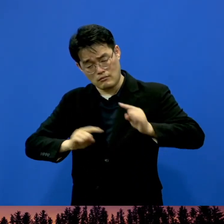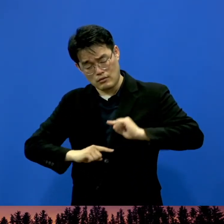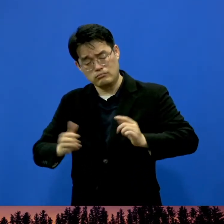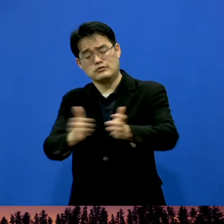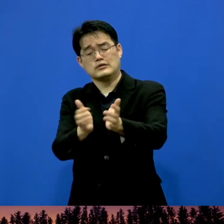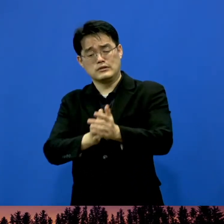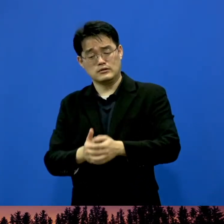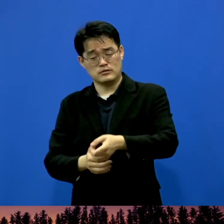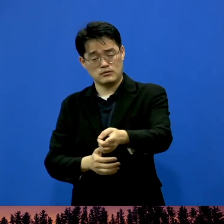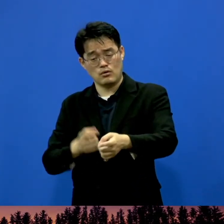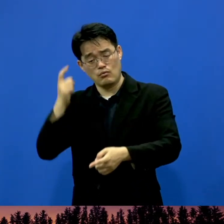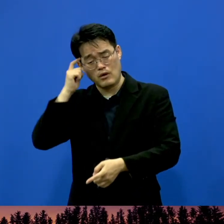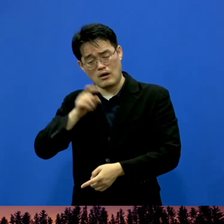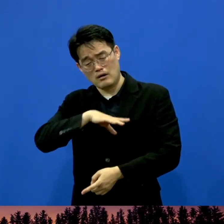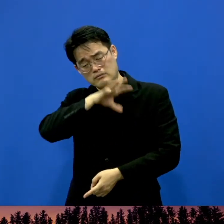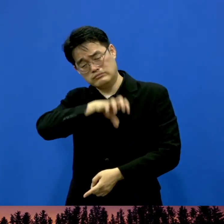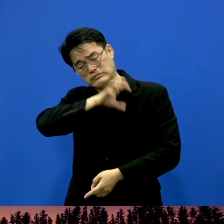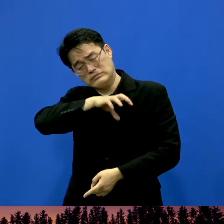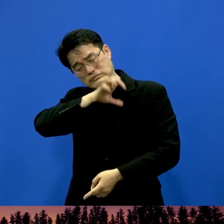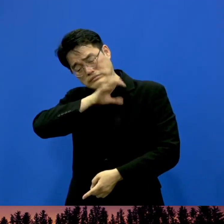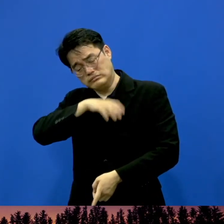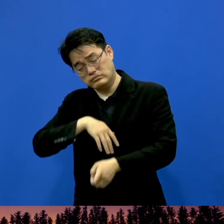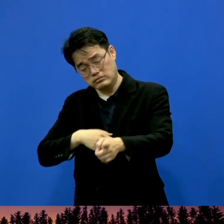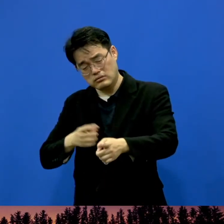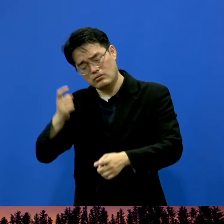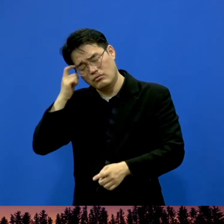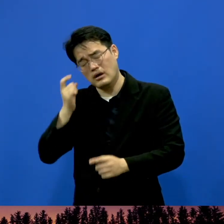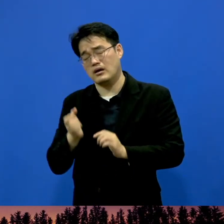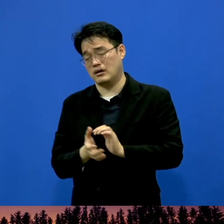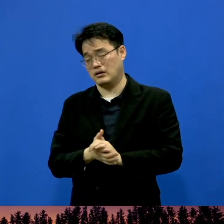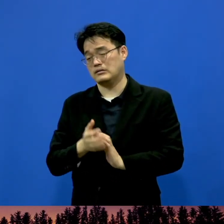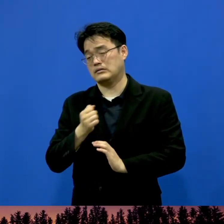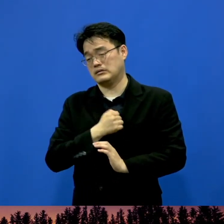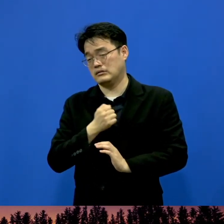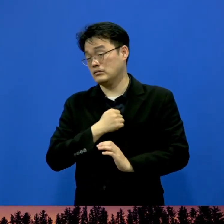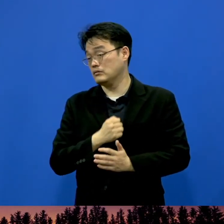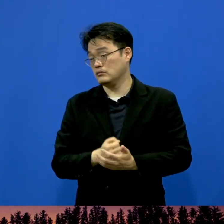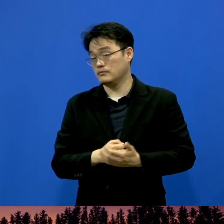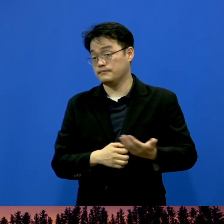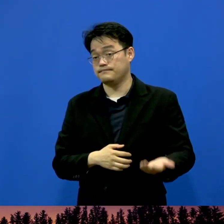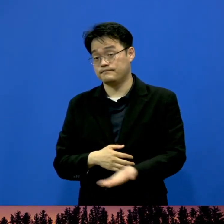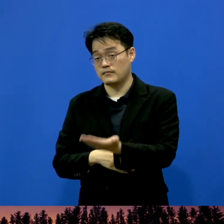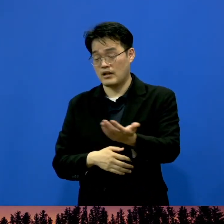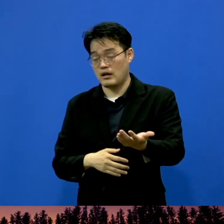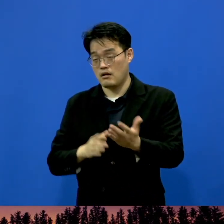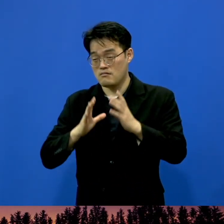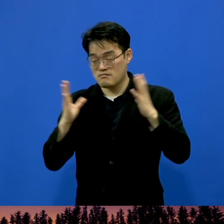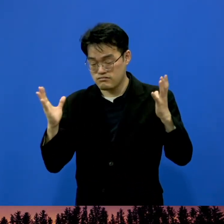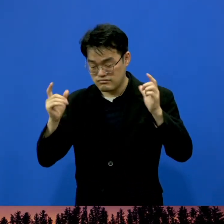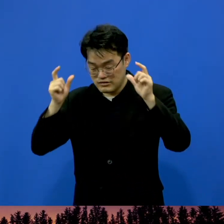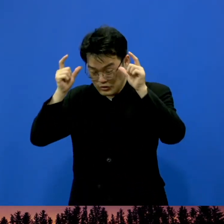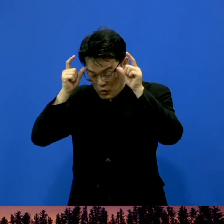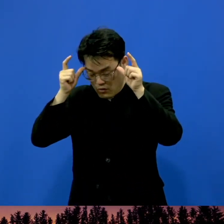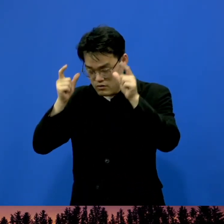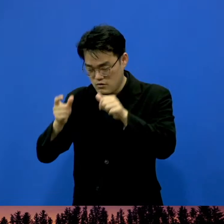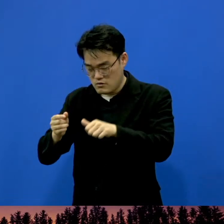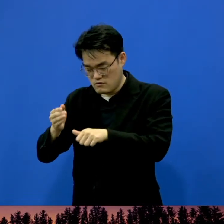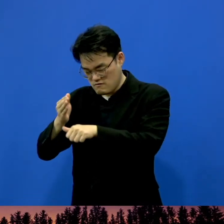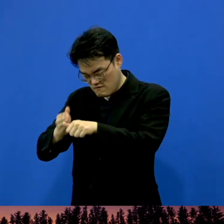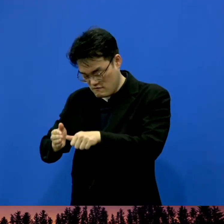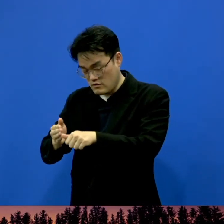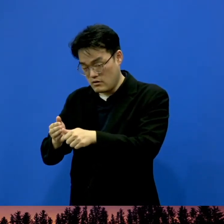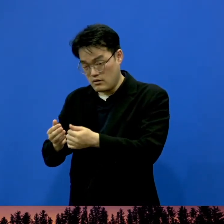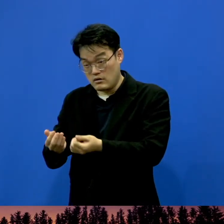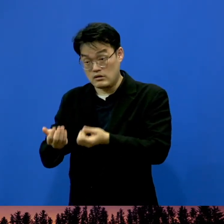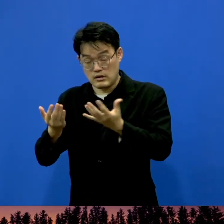왜 그렇게 볼멘 소리를 하냐? 예? 여러분 이 살찐 송아지를 잡아주는 아버지께서 뭐예요? 풍성함.